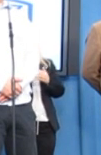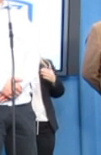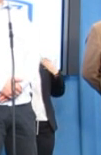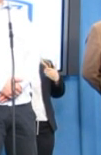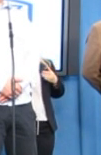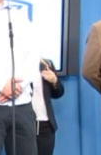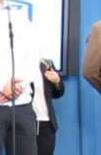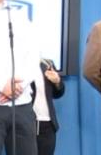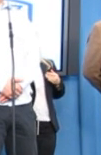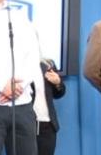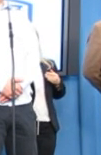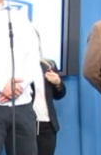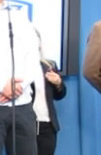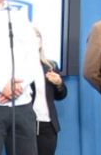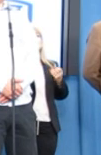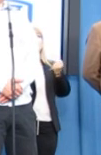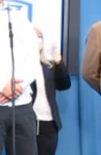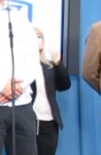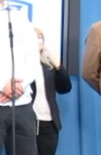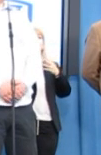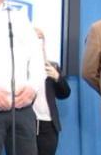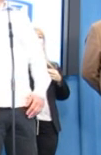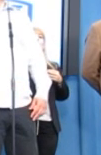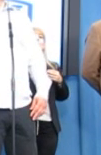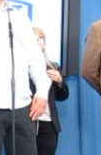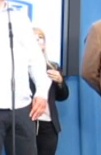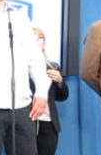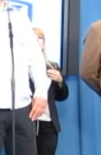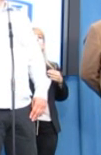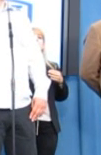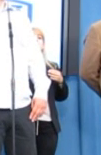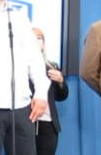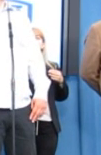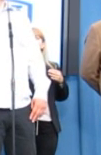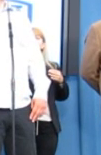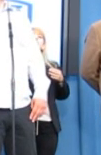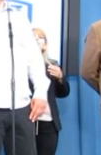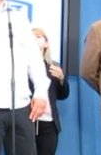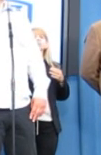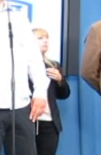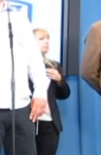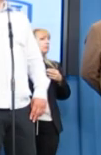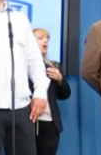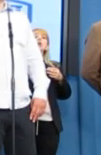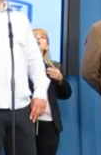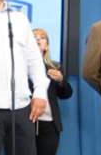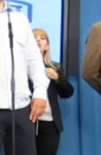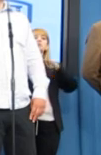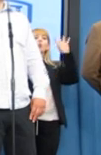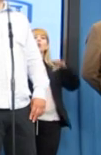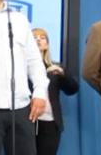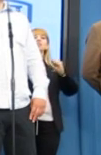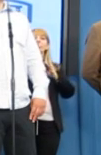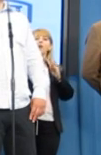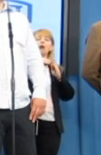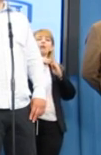kwestię Mecenasa Rogalskiego, tego co się dowiemy i co się dowiadujemy dzisiaj z prasy i jego rozliczeń z PiS-em,